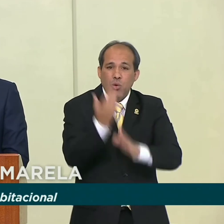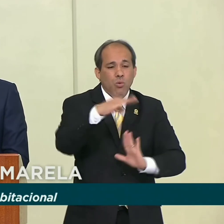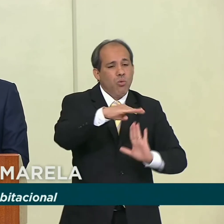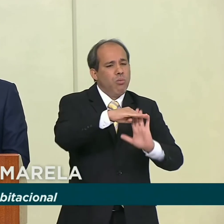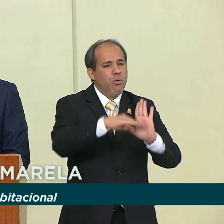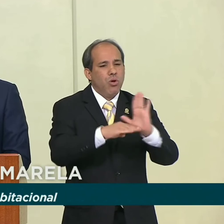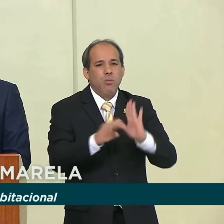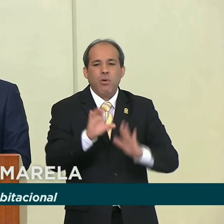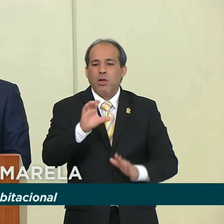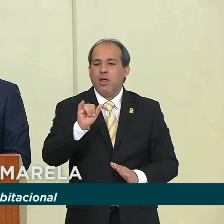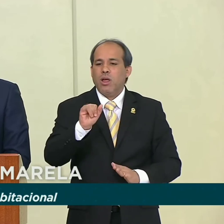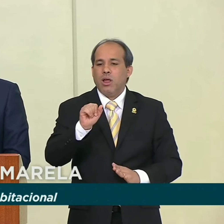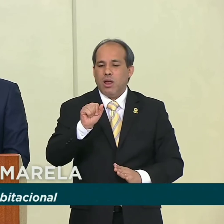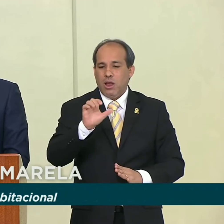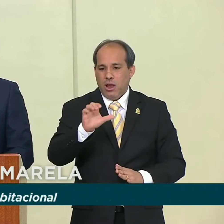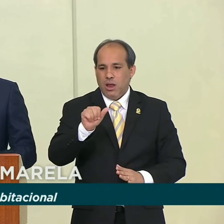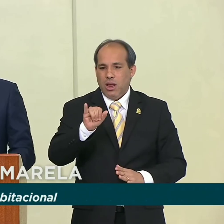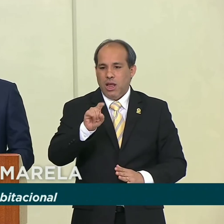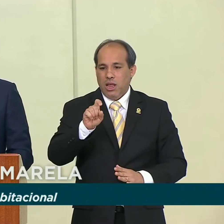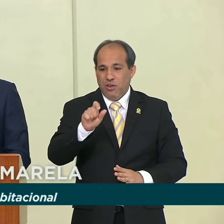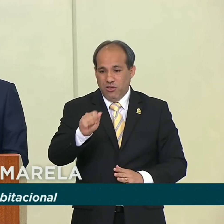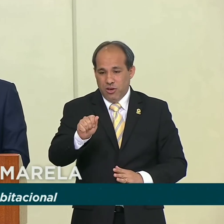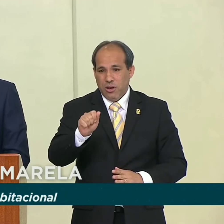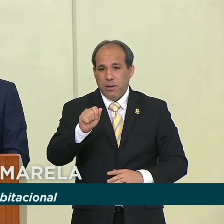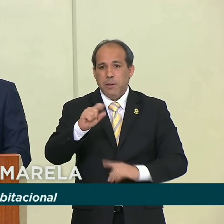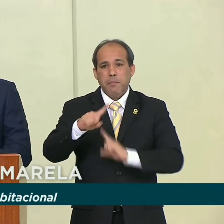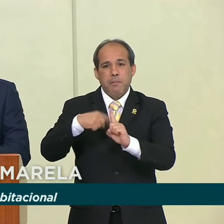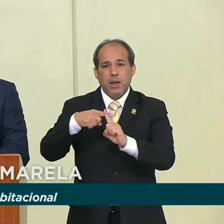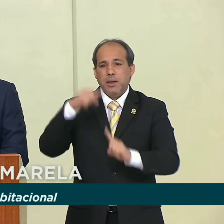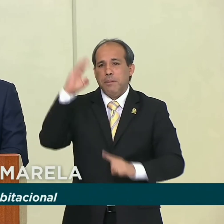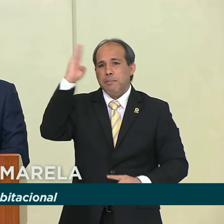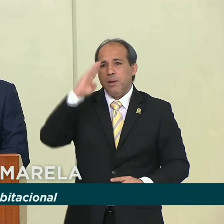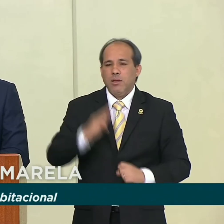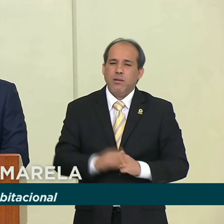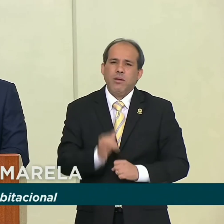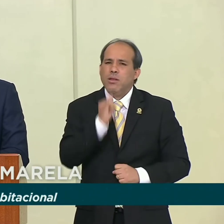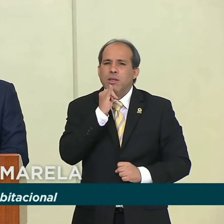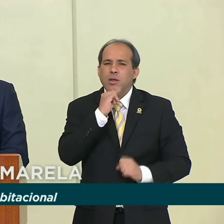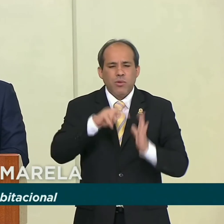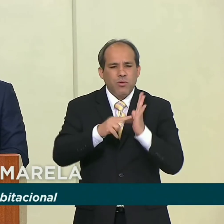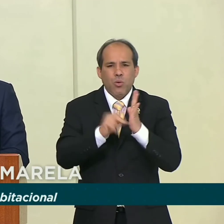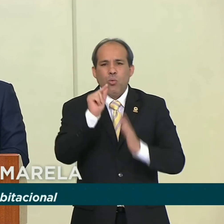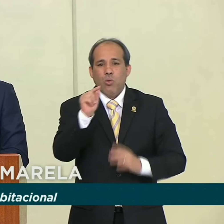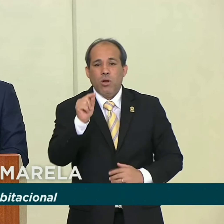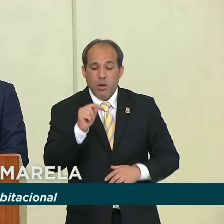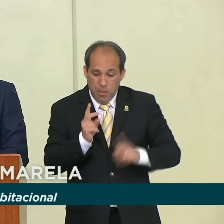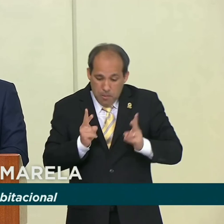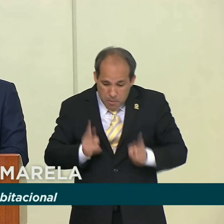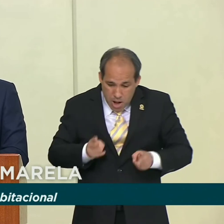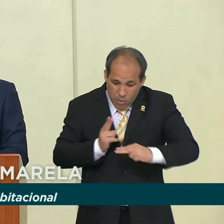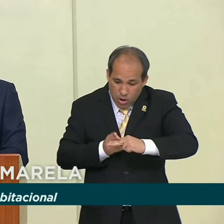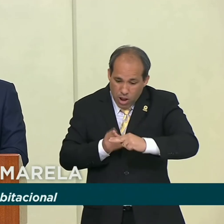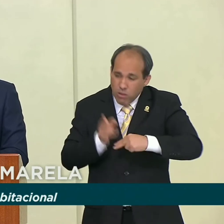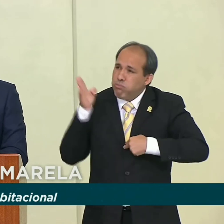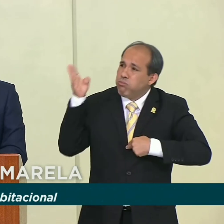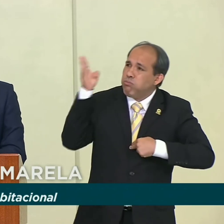programa chamado caixa Mais Brasil e o que que significa isso somos nós viajando pelo Brasil